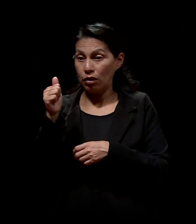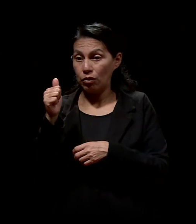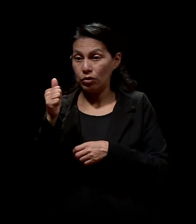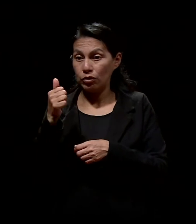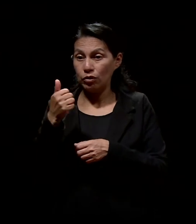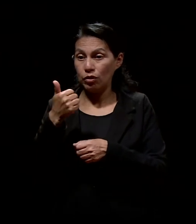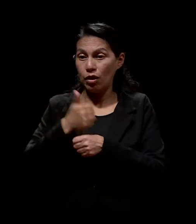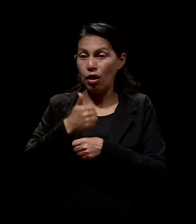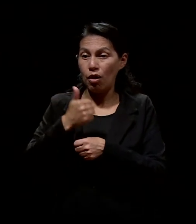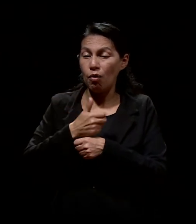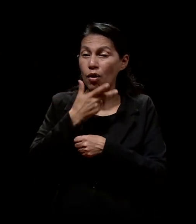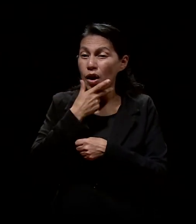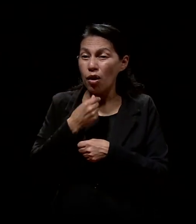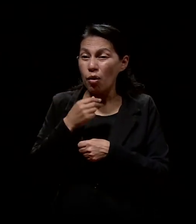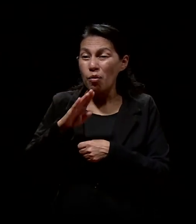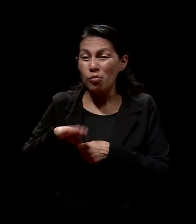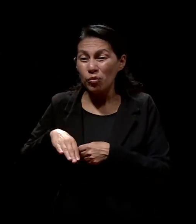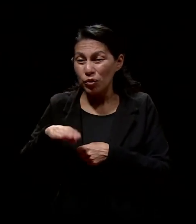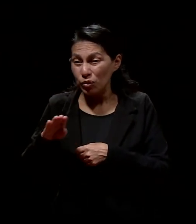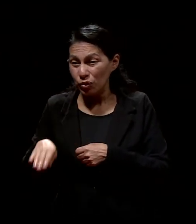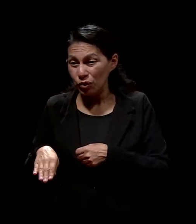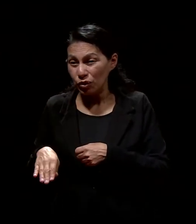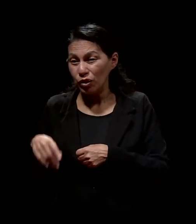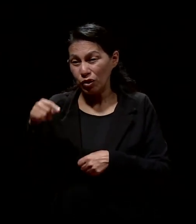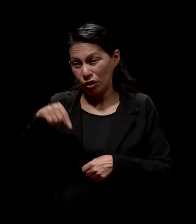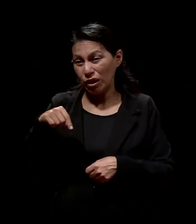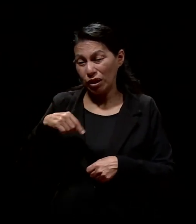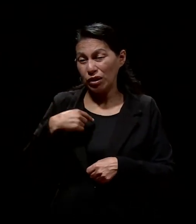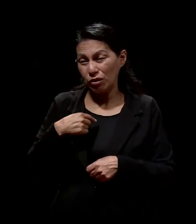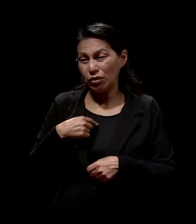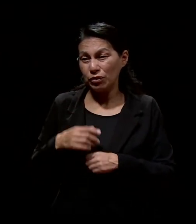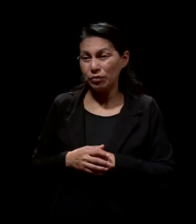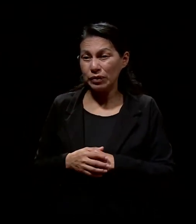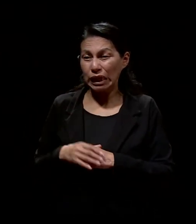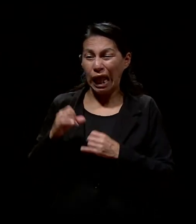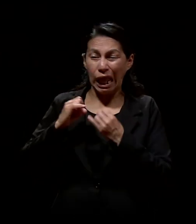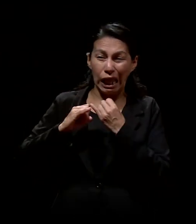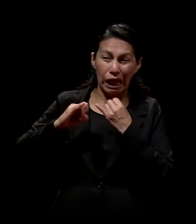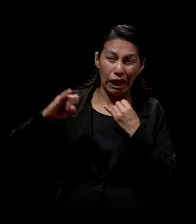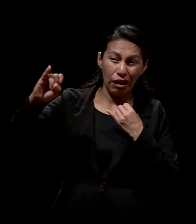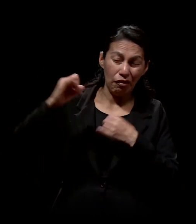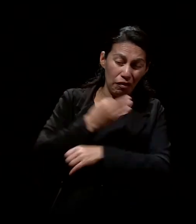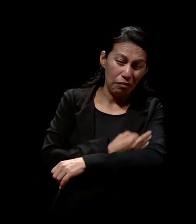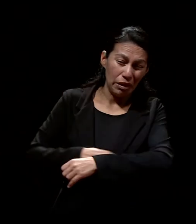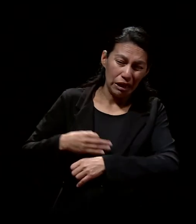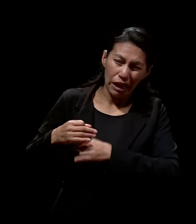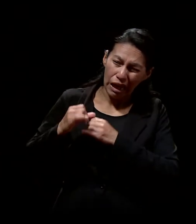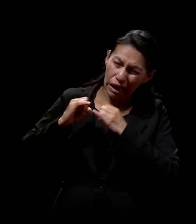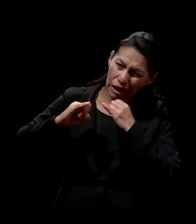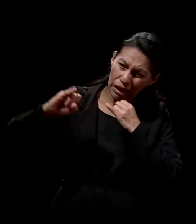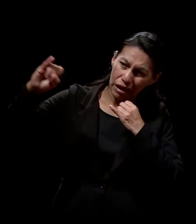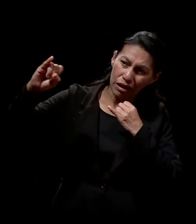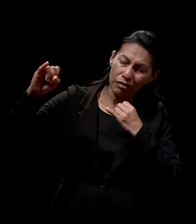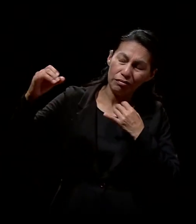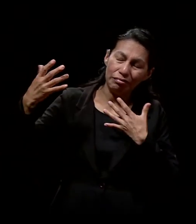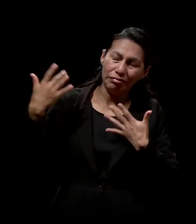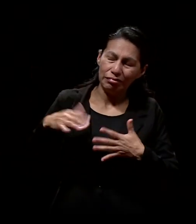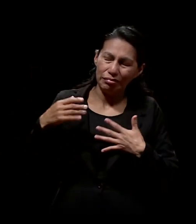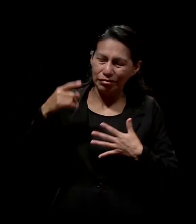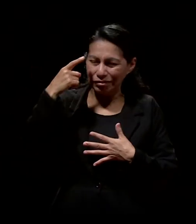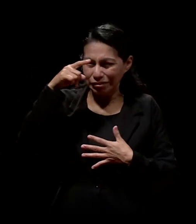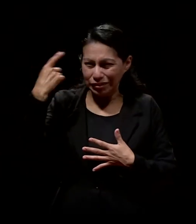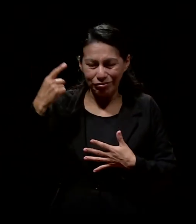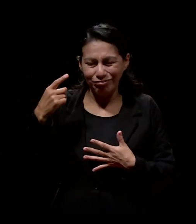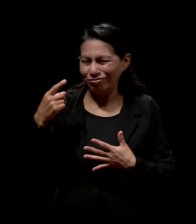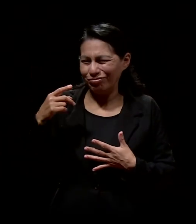falleció el 7 de agosto. Yo me encontraba aquí en Montemorelos y creo que no es fácil estar lejos de la familia en